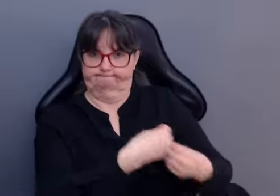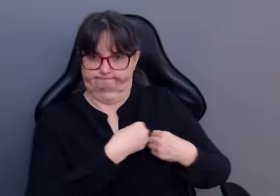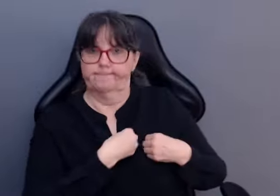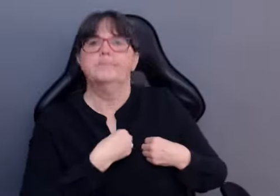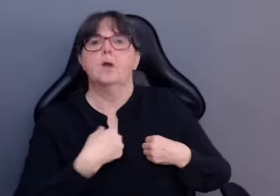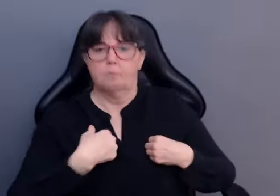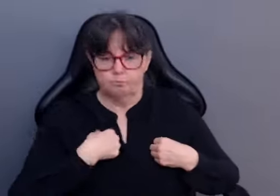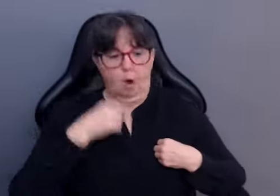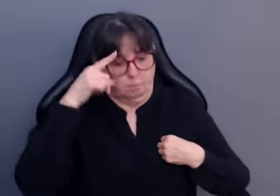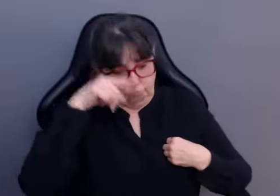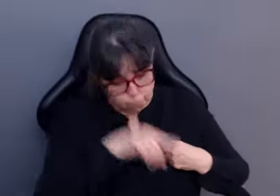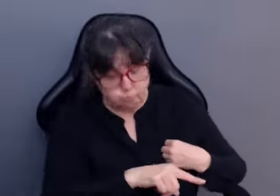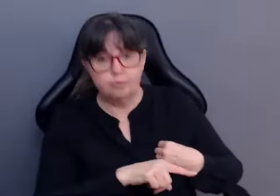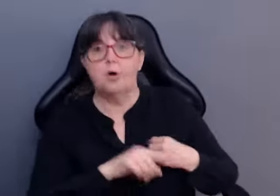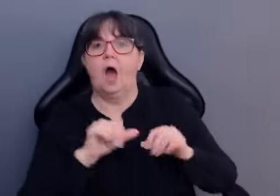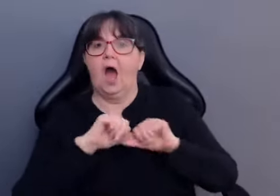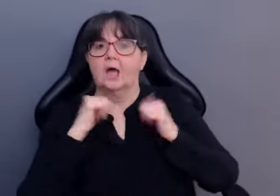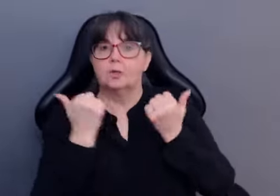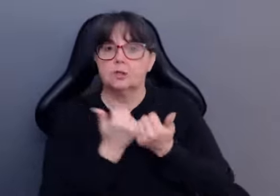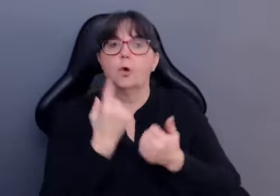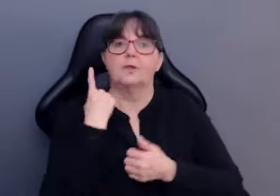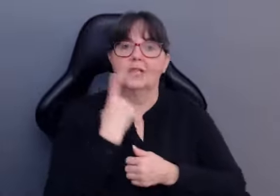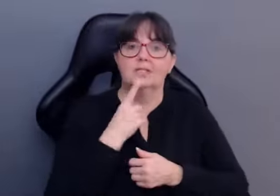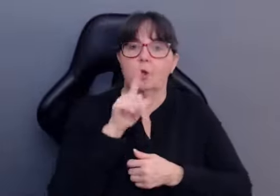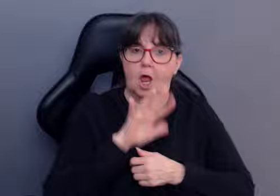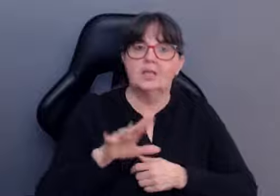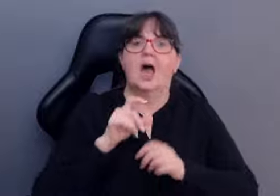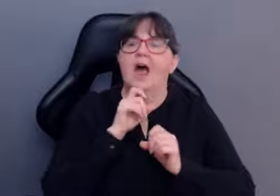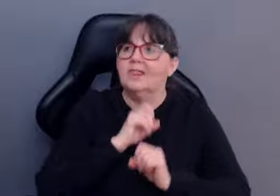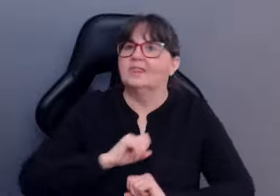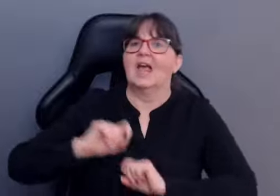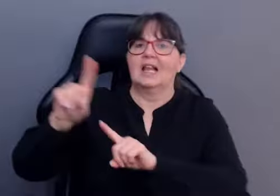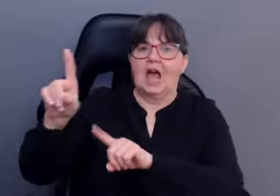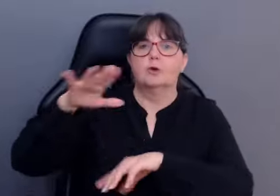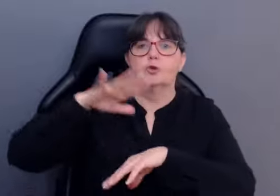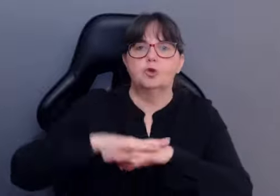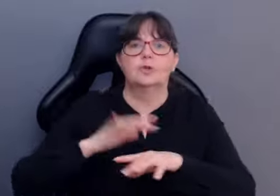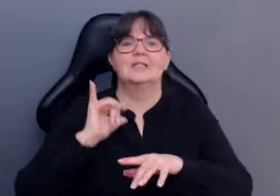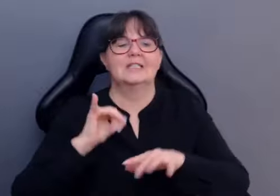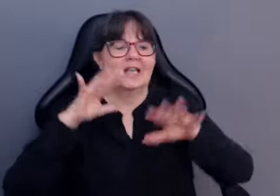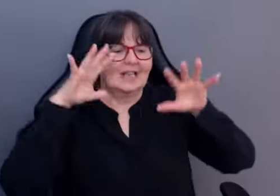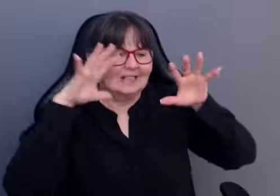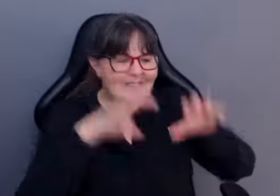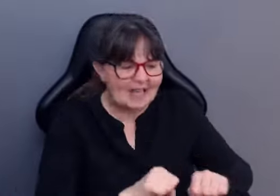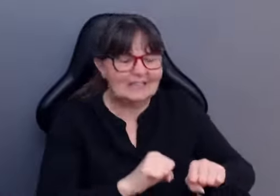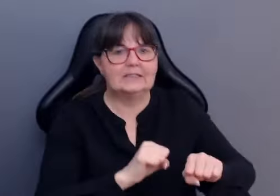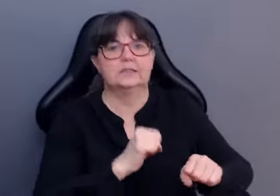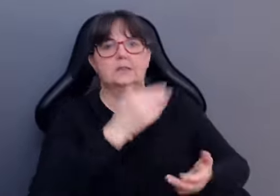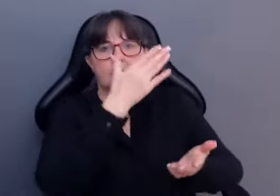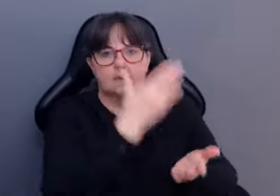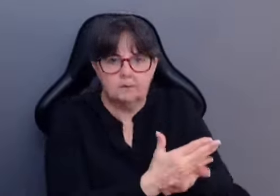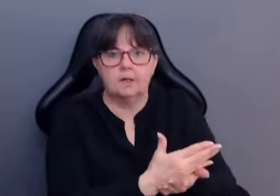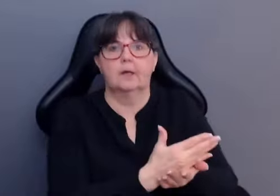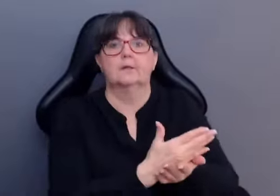de la corporation toute déclaration sur saisie-arrêt, à signer